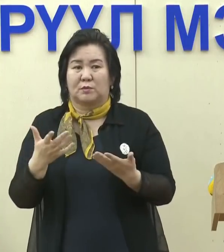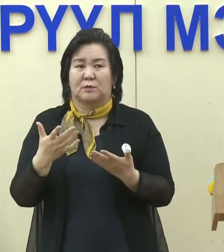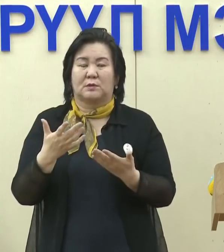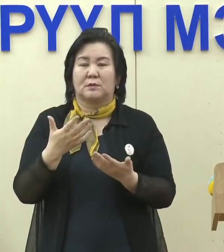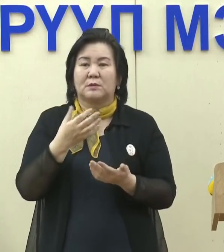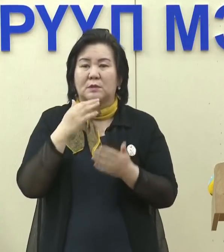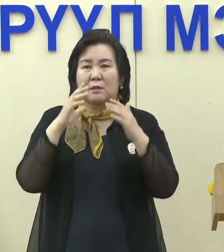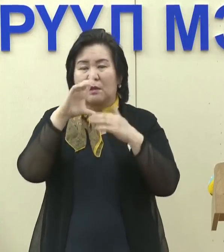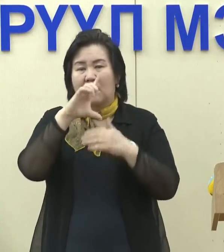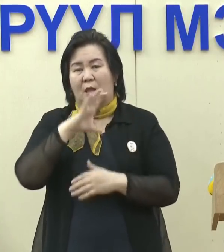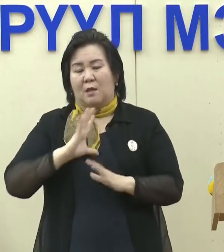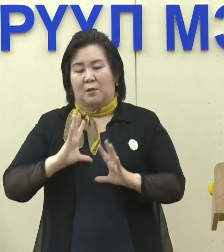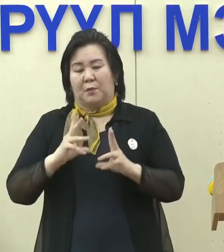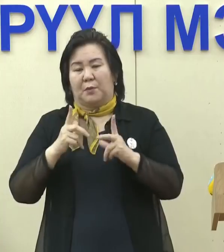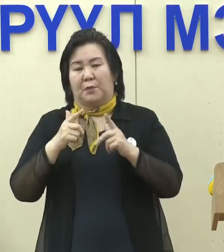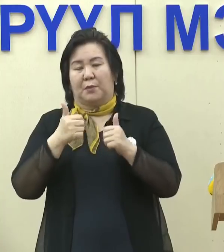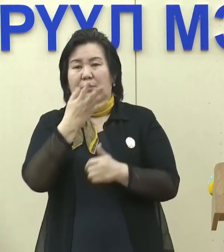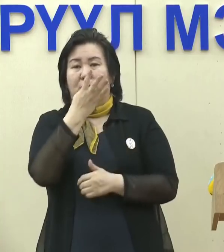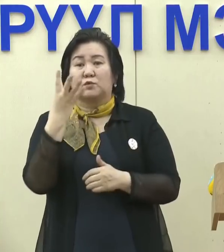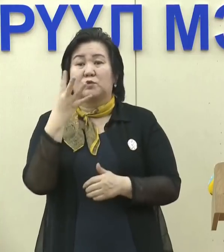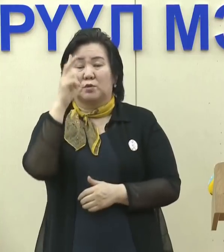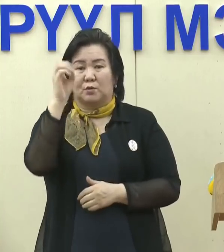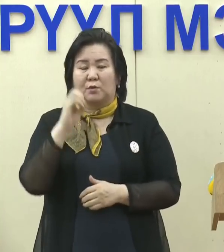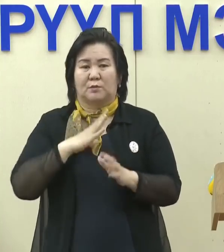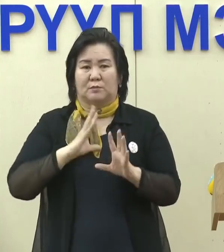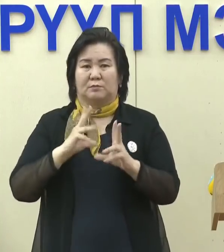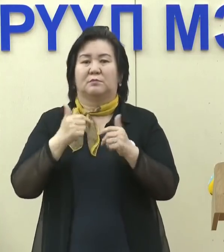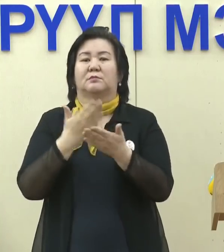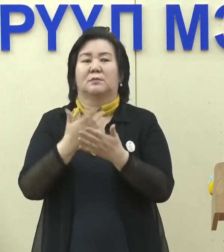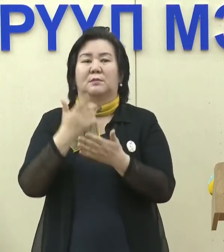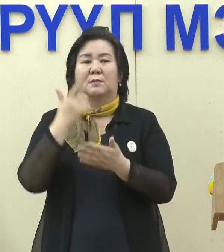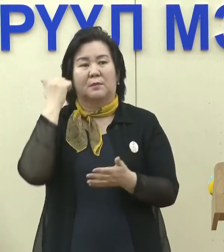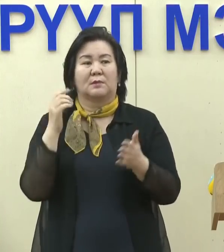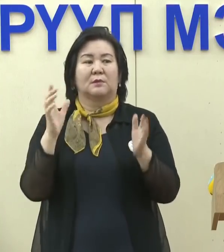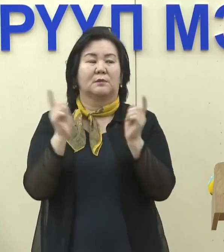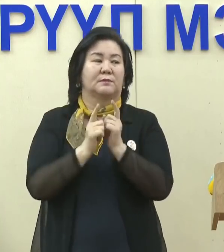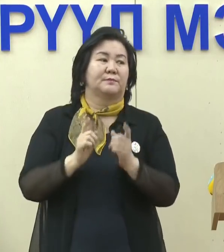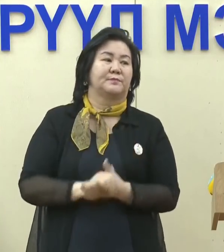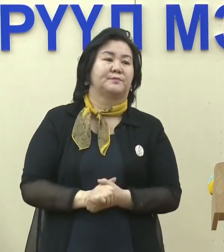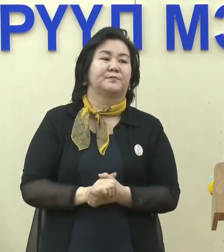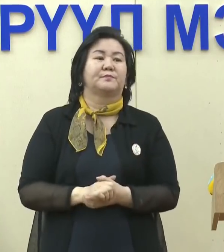эдгэрэлтийн төвшин бол 42% нь бол эдгэрч байгаа. За ингээ баярлалаа маргааш.